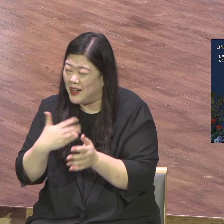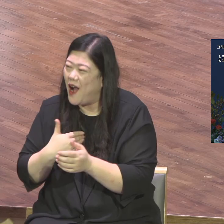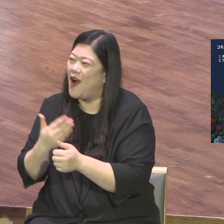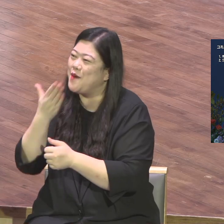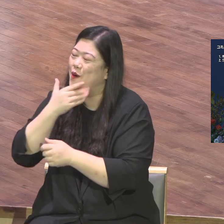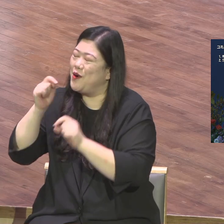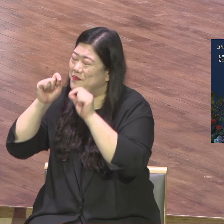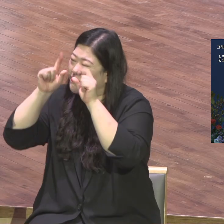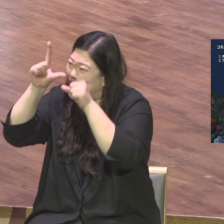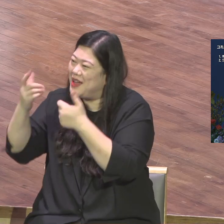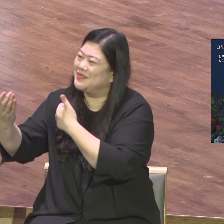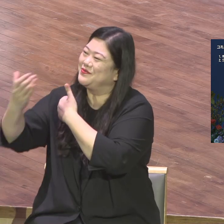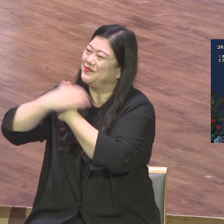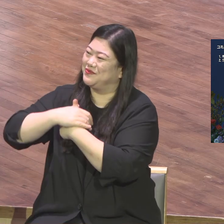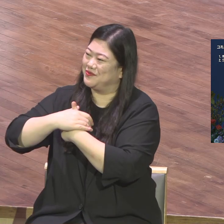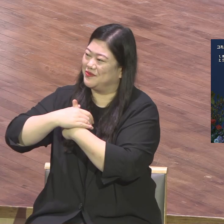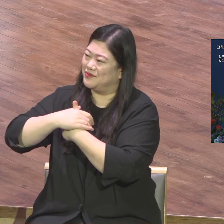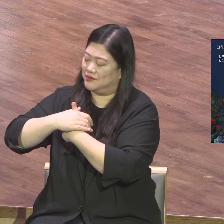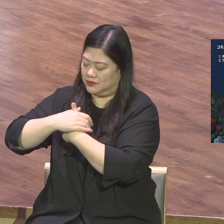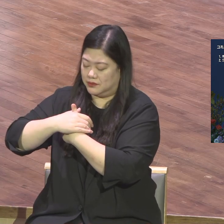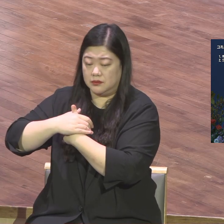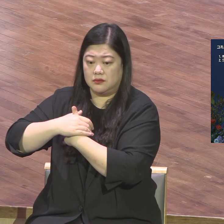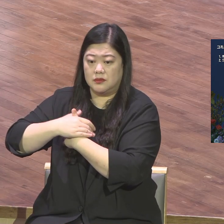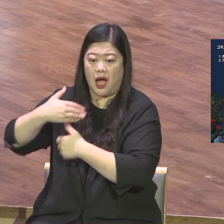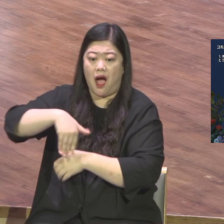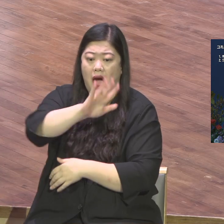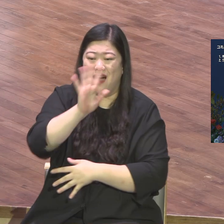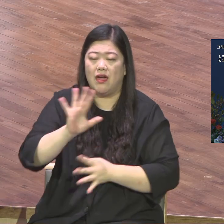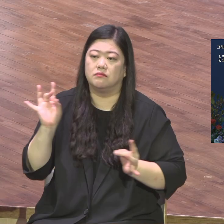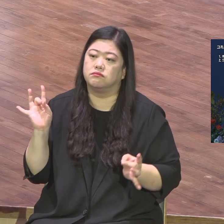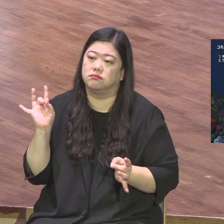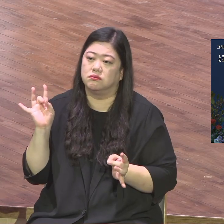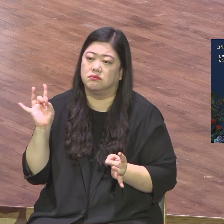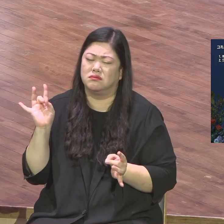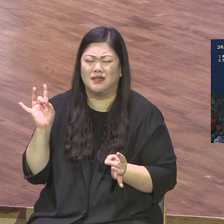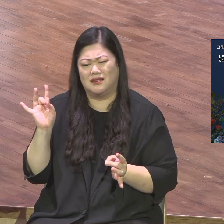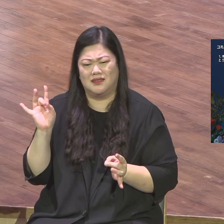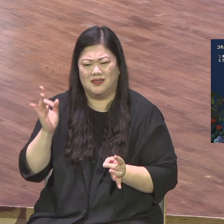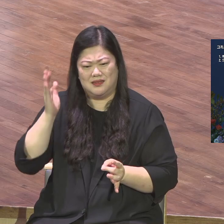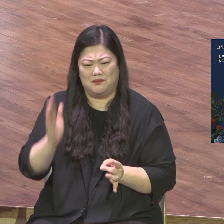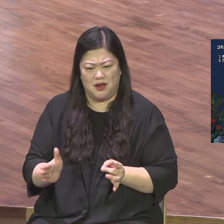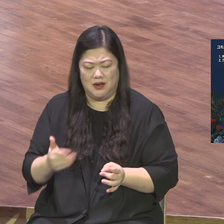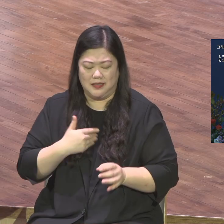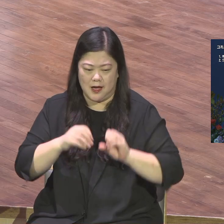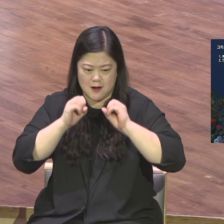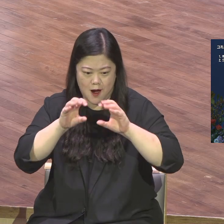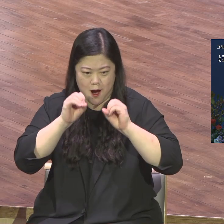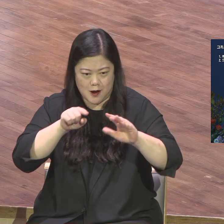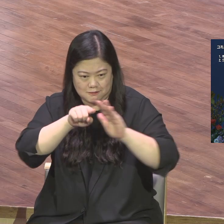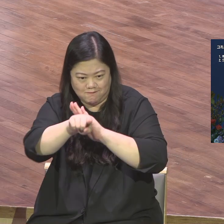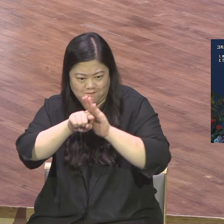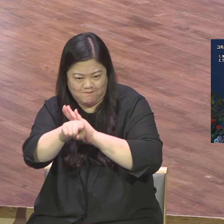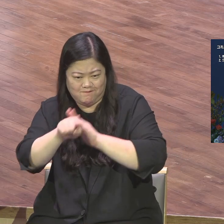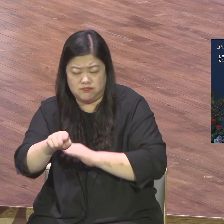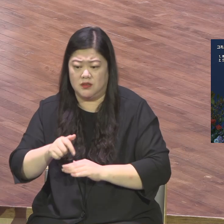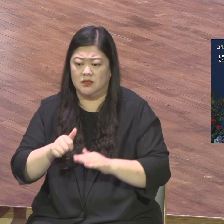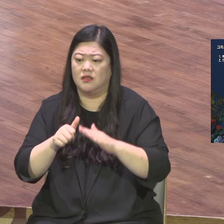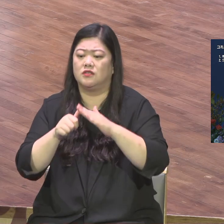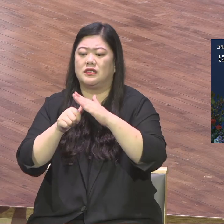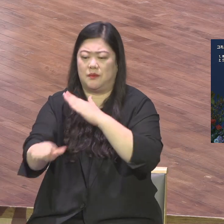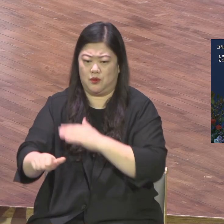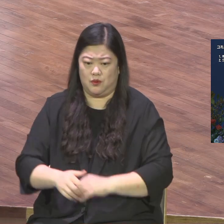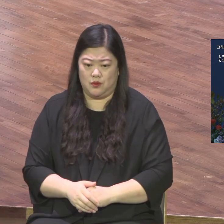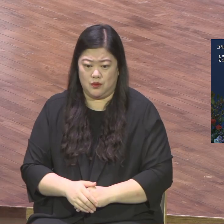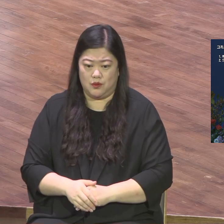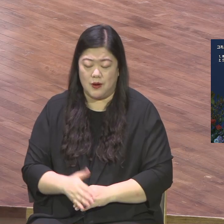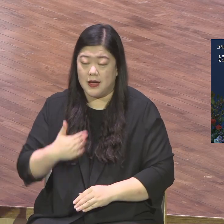이런 주인공 의식을 가지고 그렇게 삶을 살아야 돼요. 나는 이 직장 살릴 주인공이다. 나는 이 학교